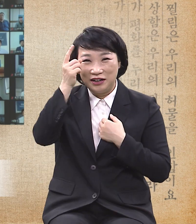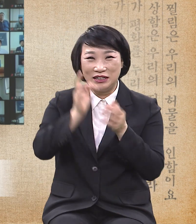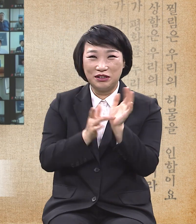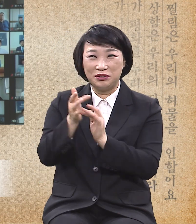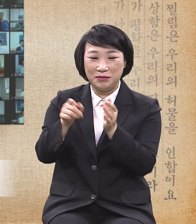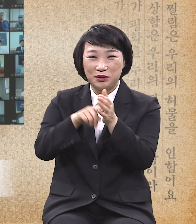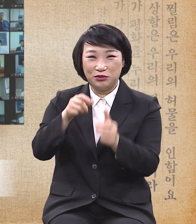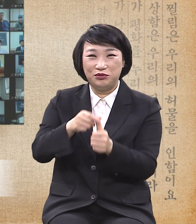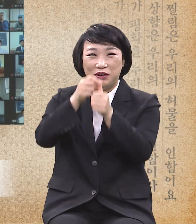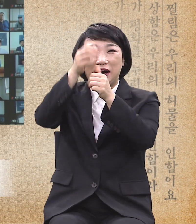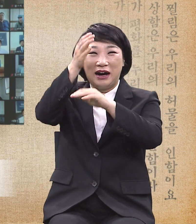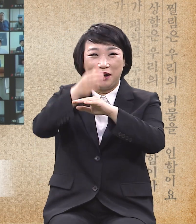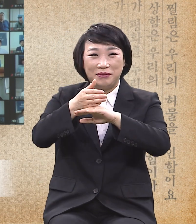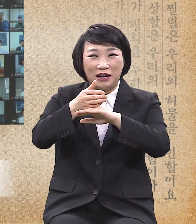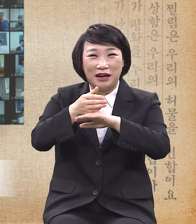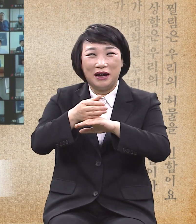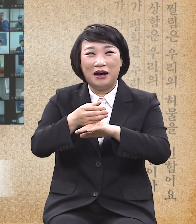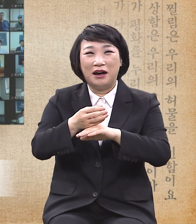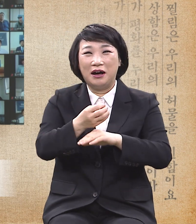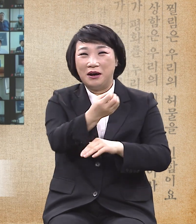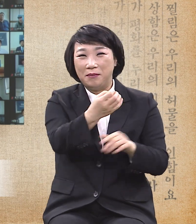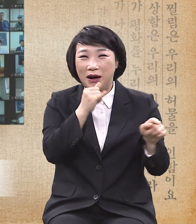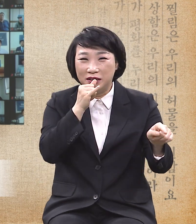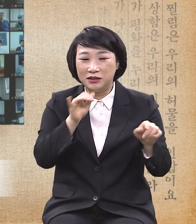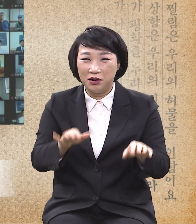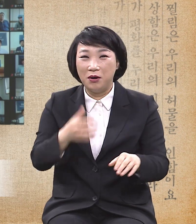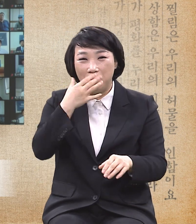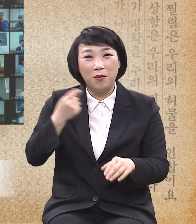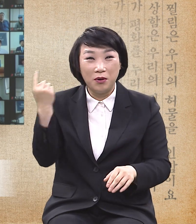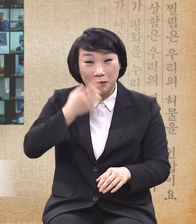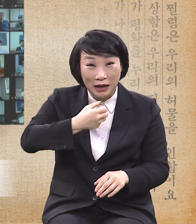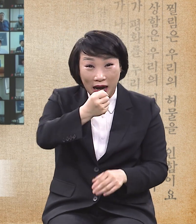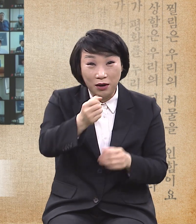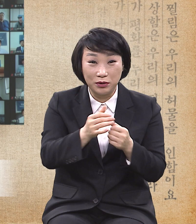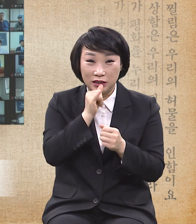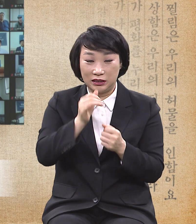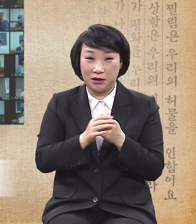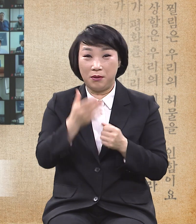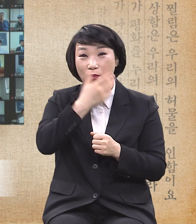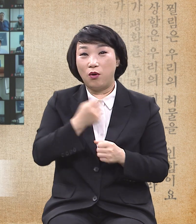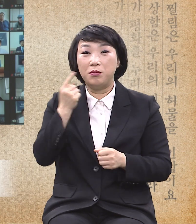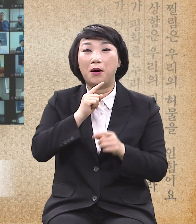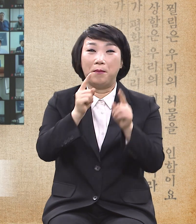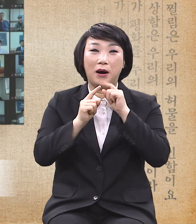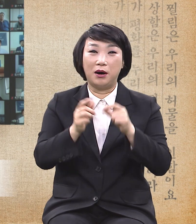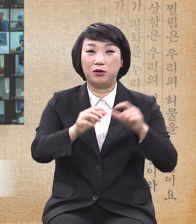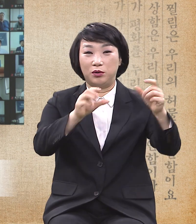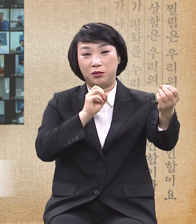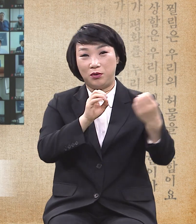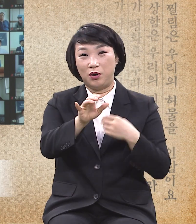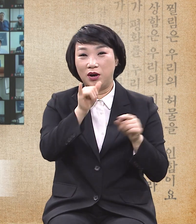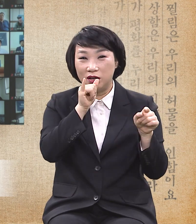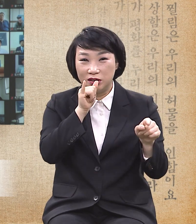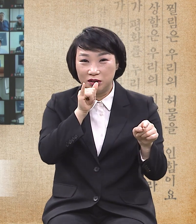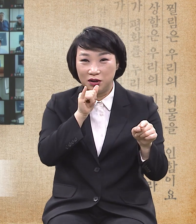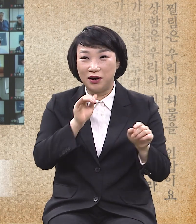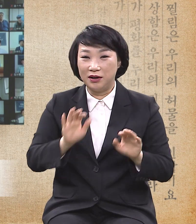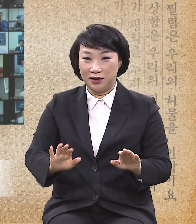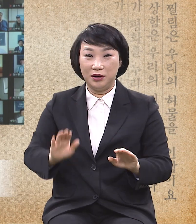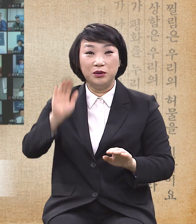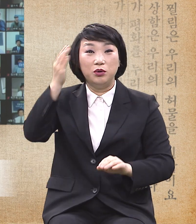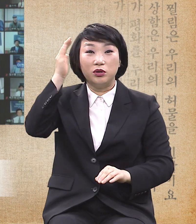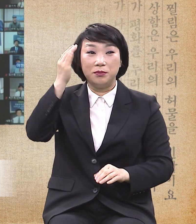것이 감사해서 그들이 복음이 있기 때문에 복음의 얘기를 하는 거예요. 예.